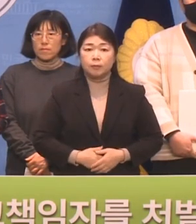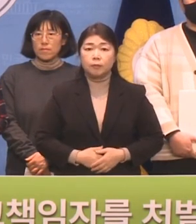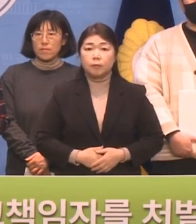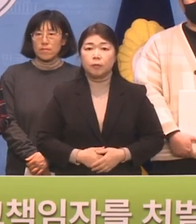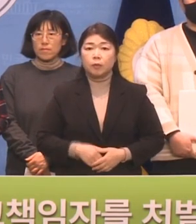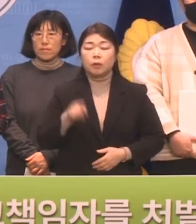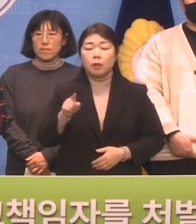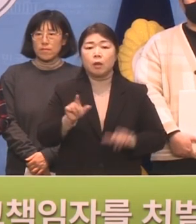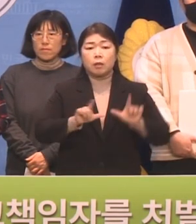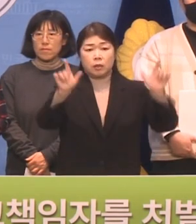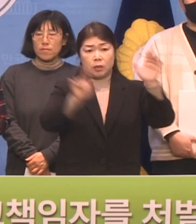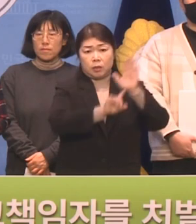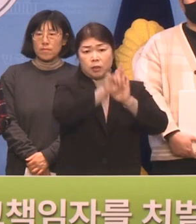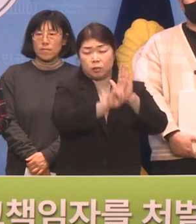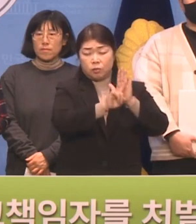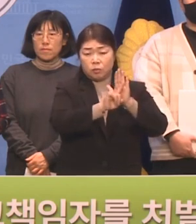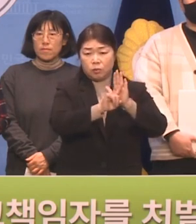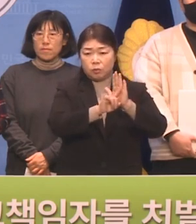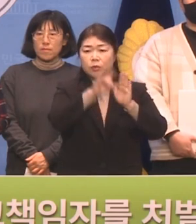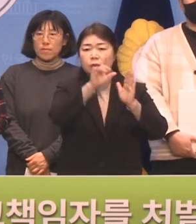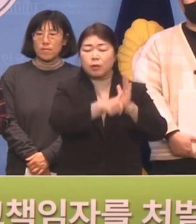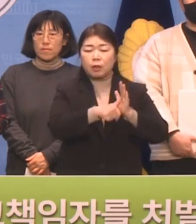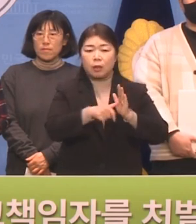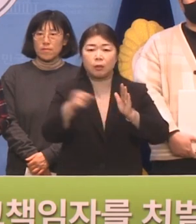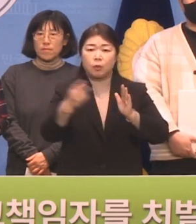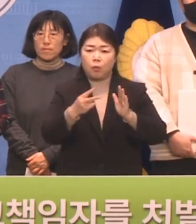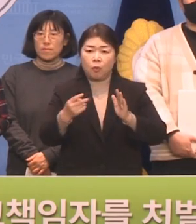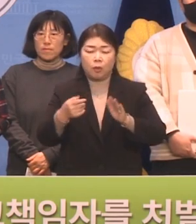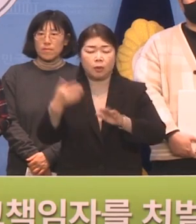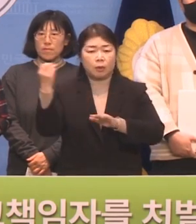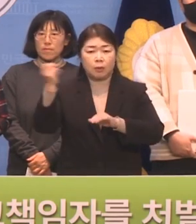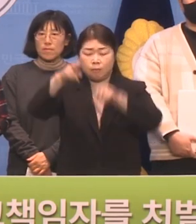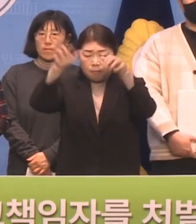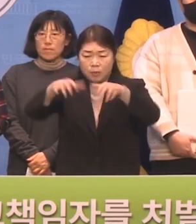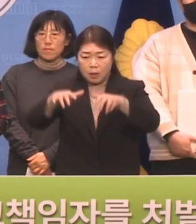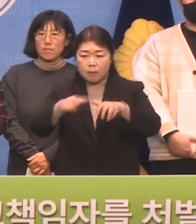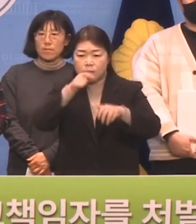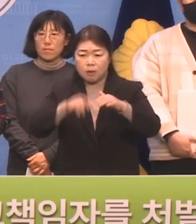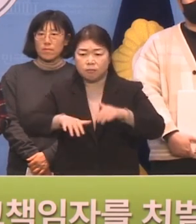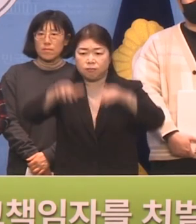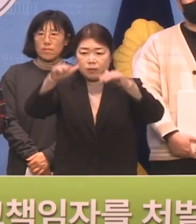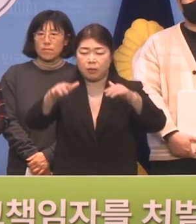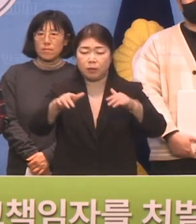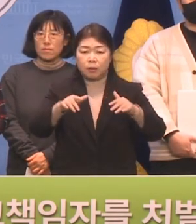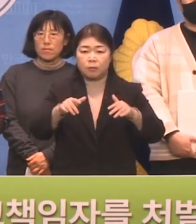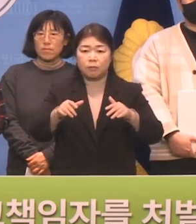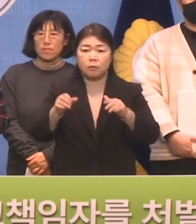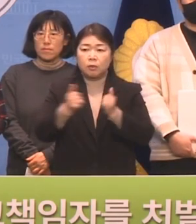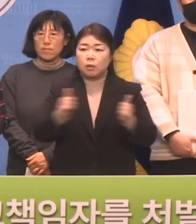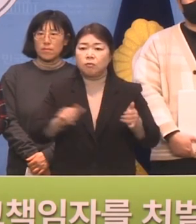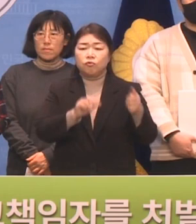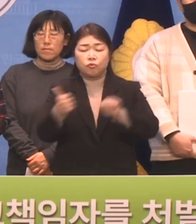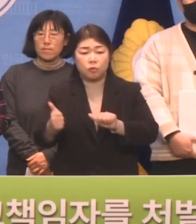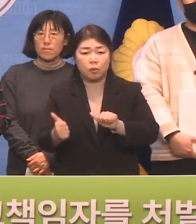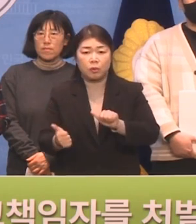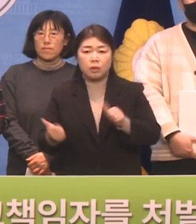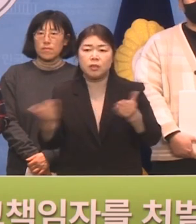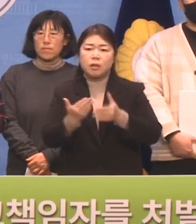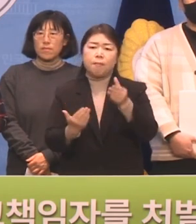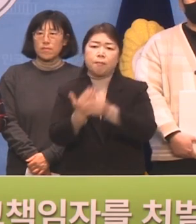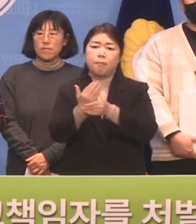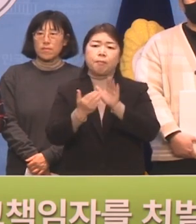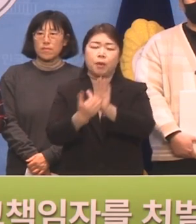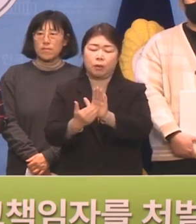이것이 기후위기 시대의 또 다른 사회적 참사를 막을 수 있는 최선의 방법이라고 우리는 생각하고 있습니다. 그러나